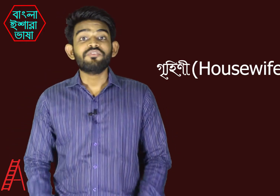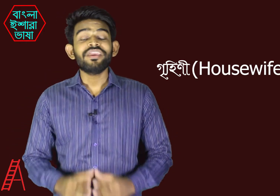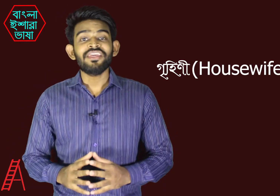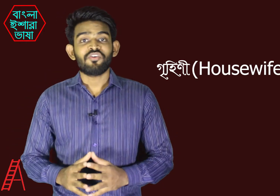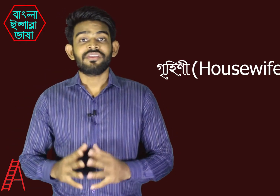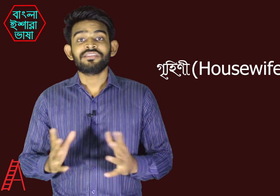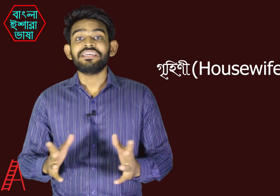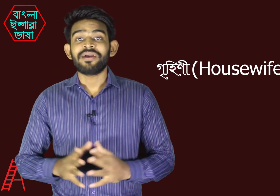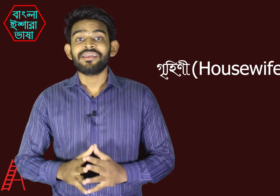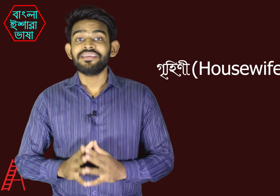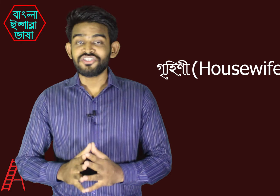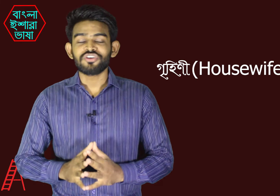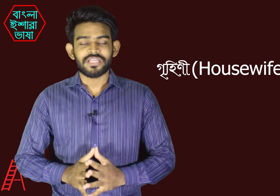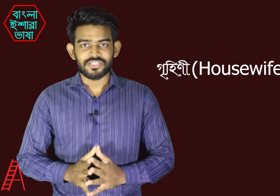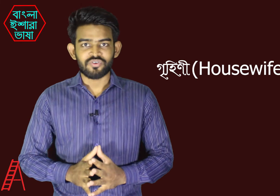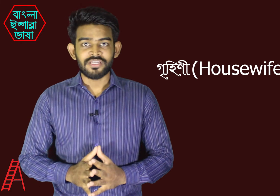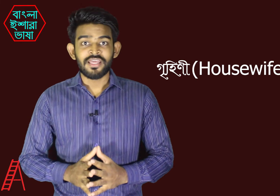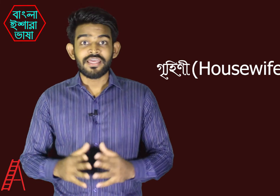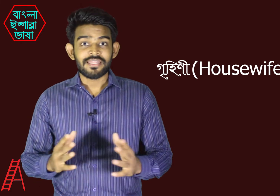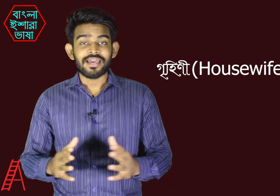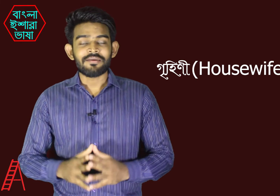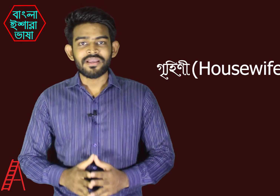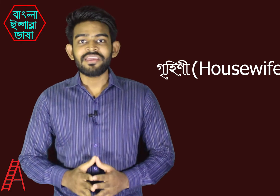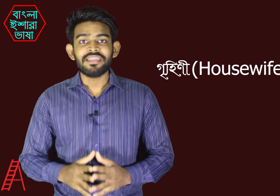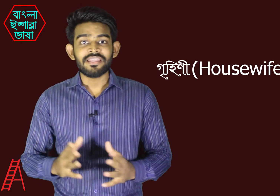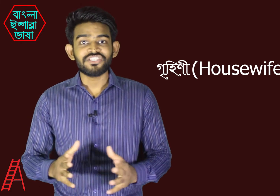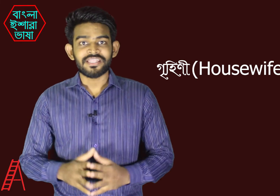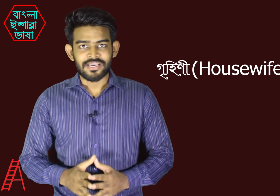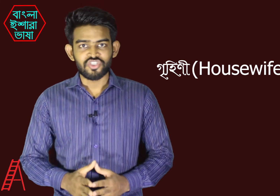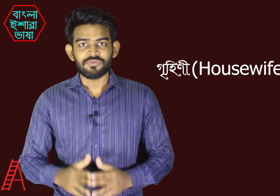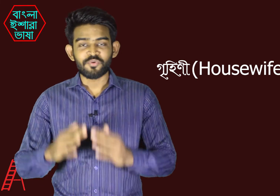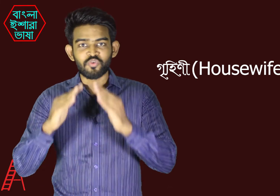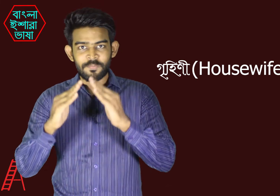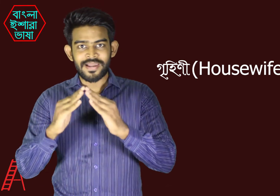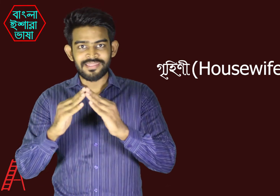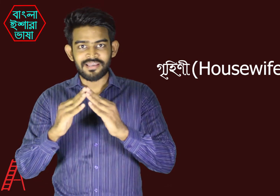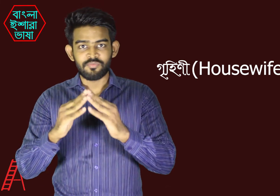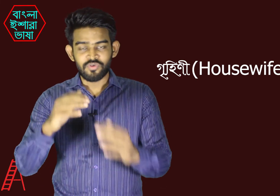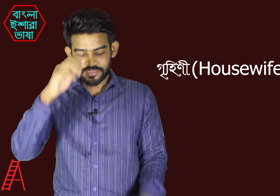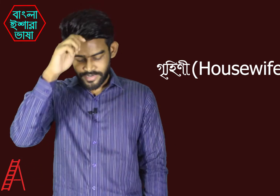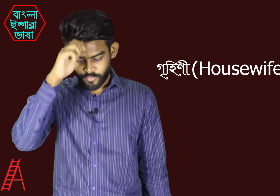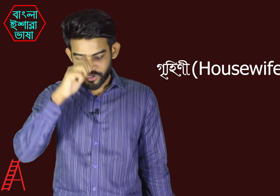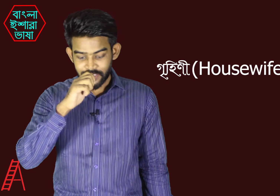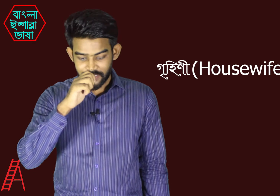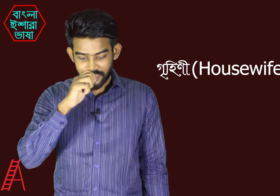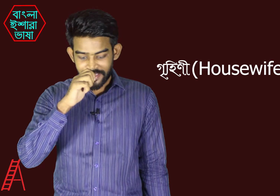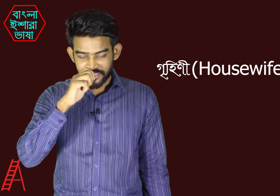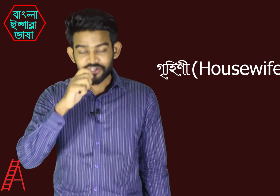গৃহিণী অর্থাৎ যেই মায়েরা নিজের সংসারে কাজ করেন, তাই আমরা গৃহিণীর ইশারা দেখানোর সময় প্রথমে বাড়ি দেখাবো, তারপর এই ইশারাটি হলো